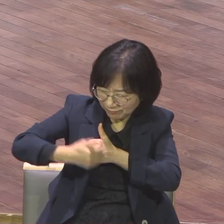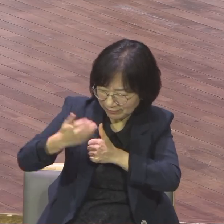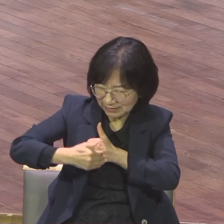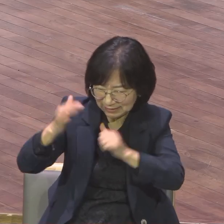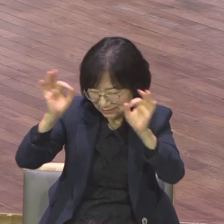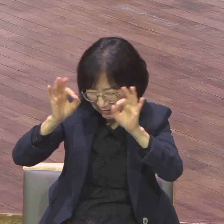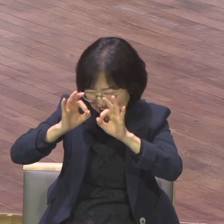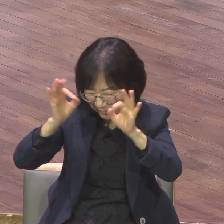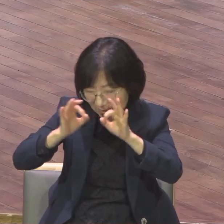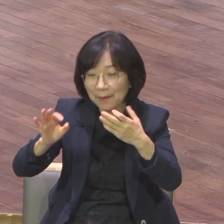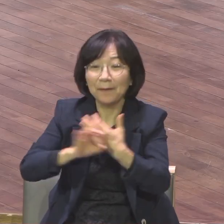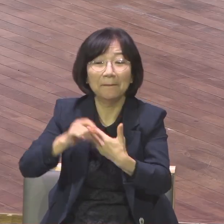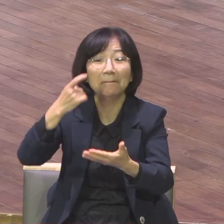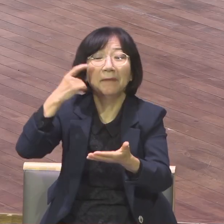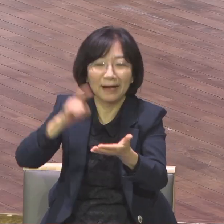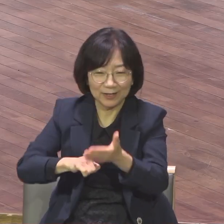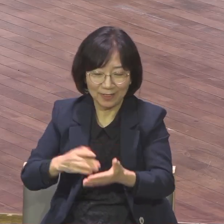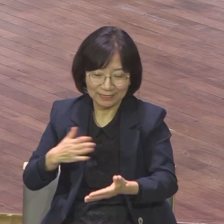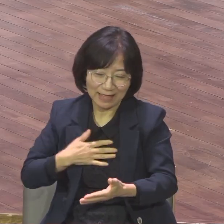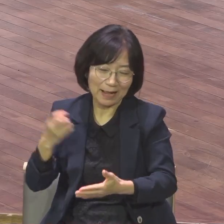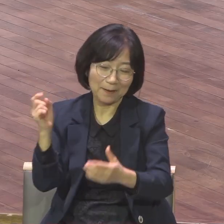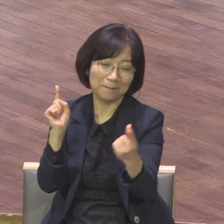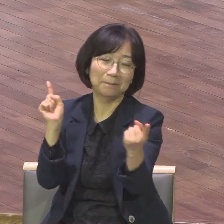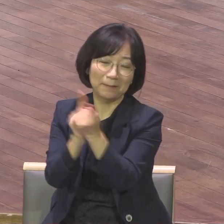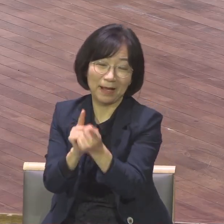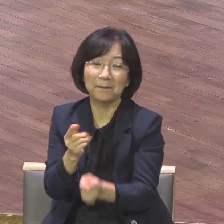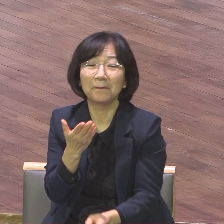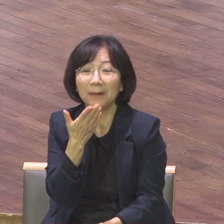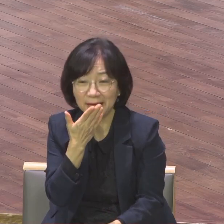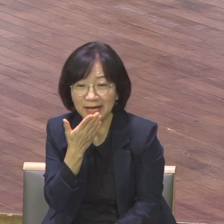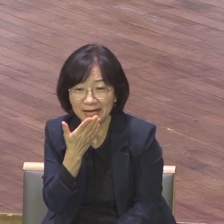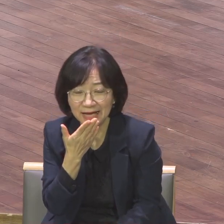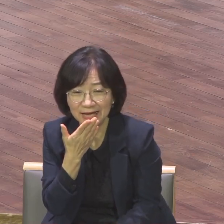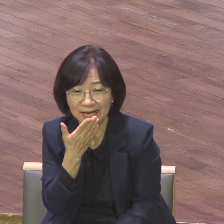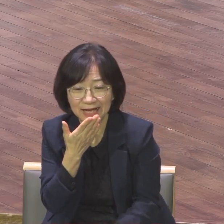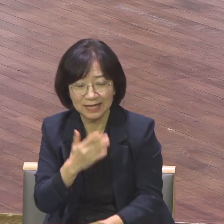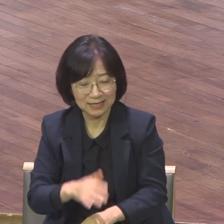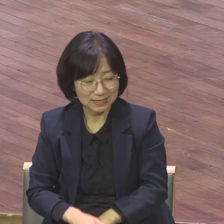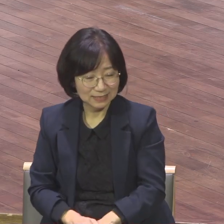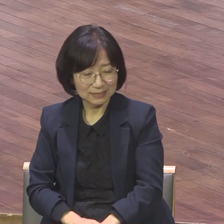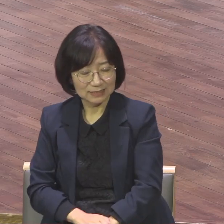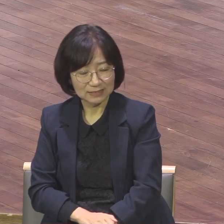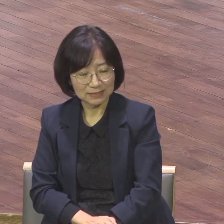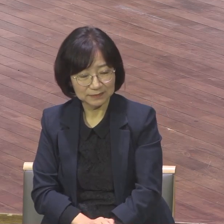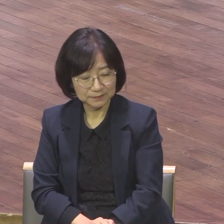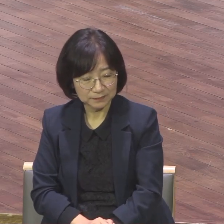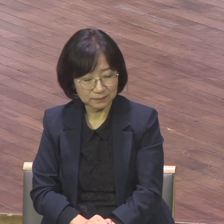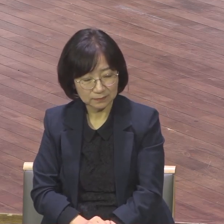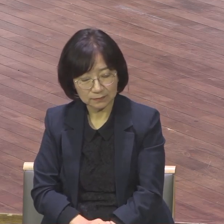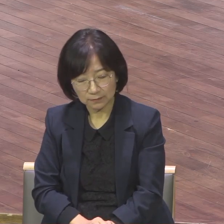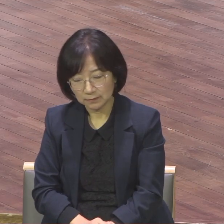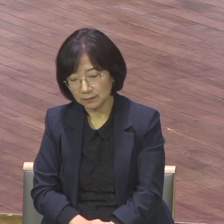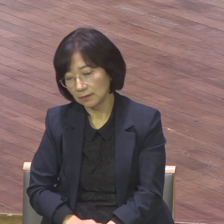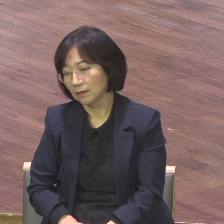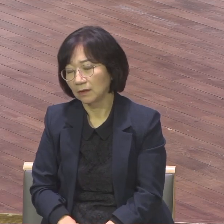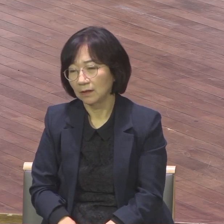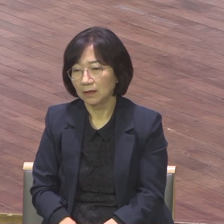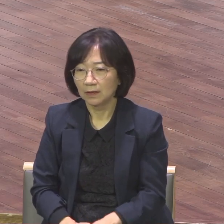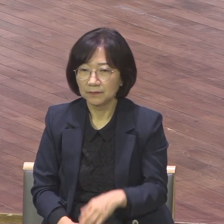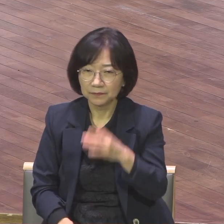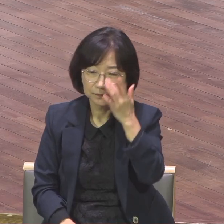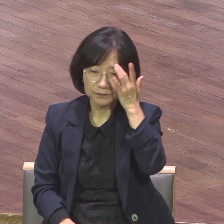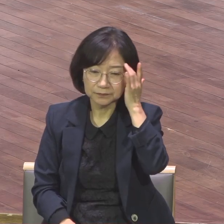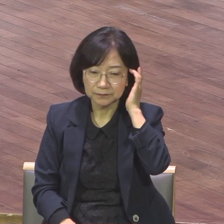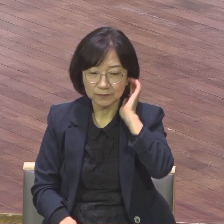나를 만나리라. 이 말씀은요, 하나님께서 포로로 잡혀간 유다